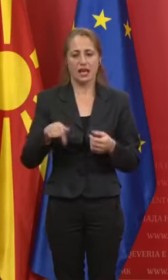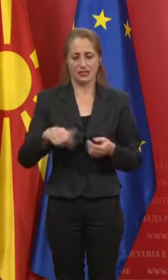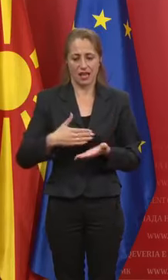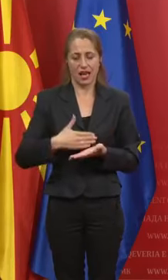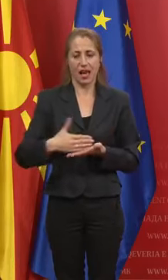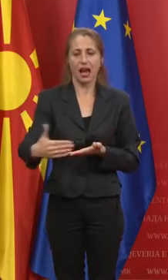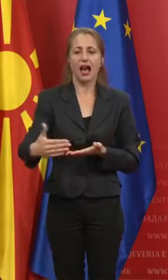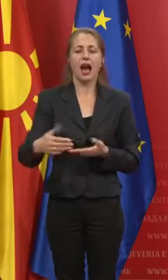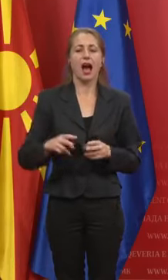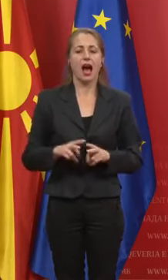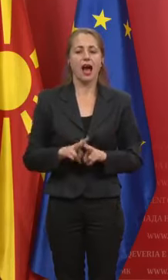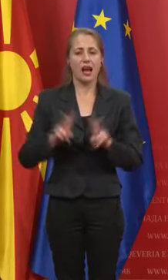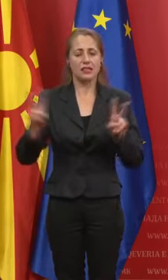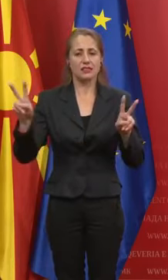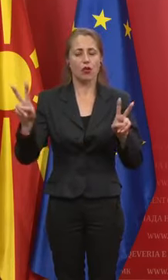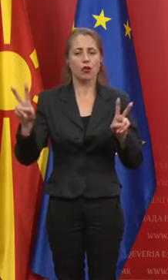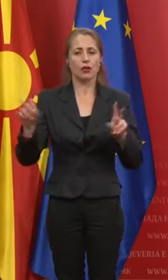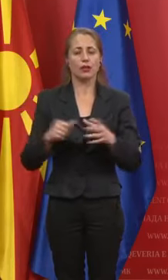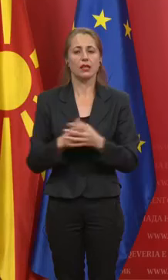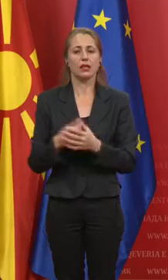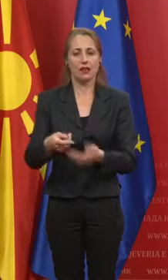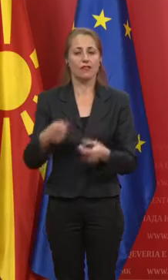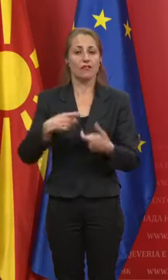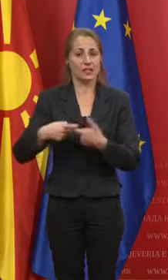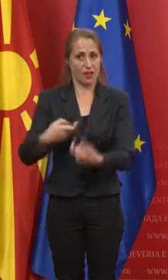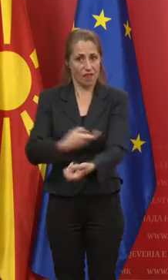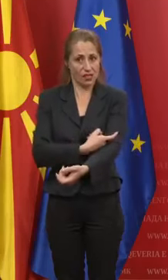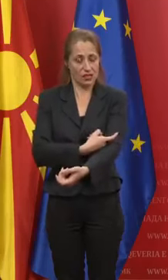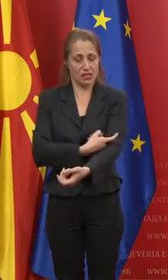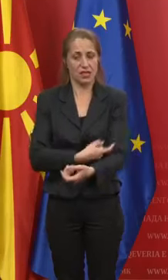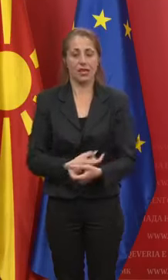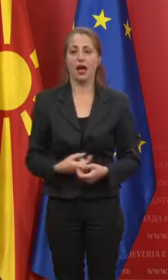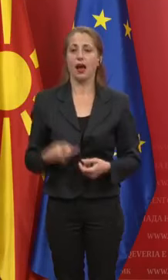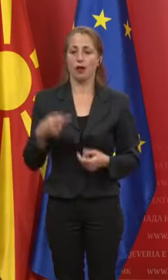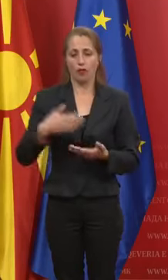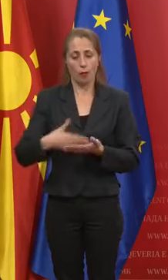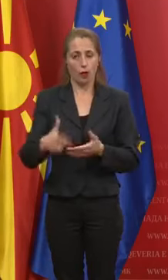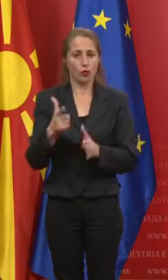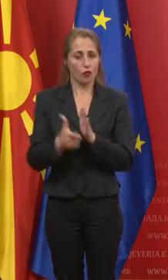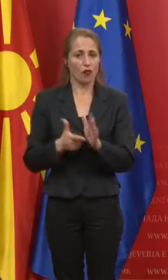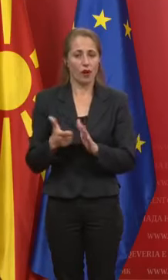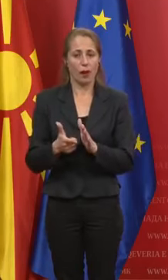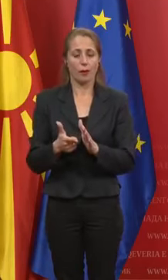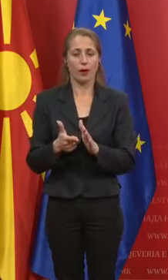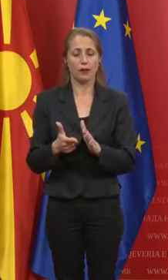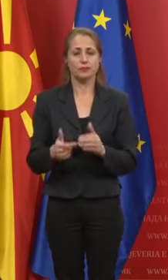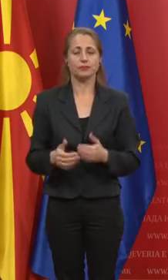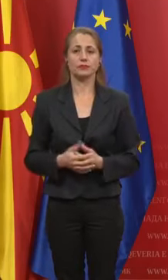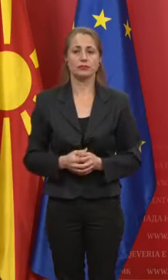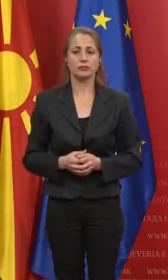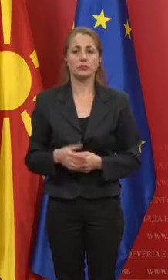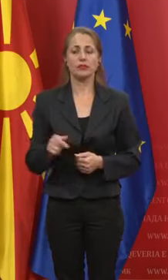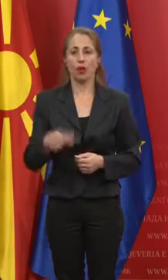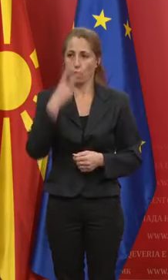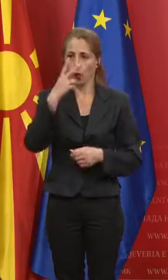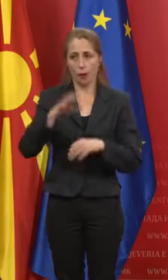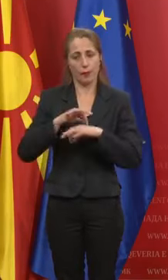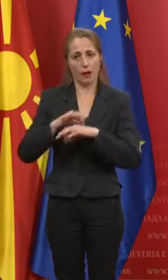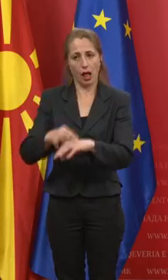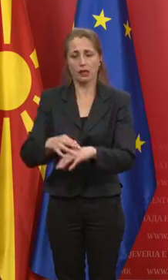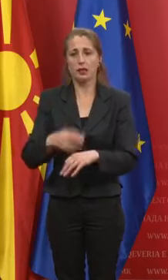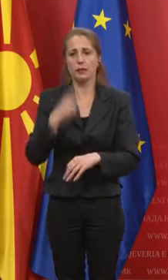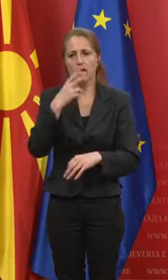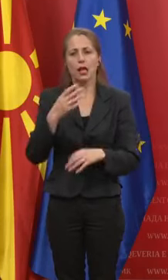наоѓа развојот на вакцината. Во меѓувреме се уште го пратиме и тоа што може